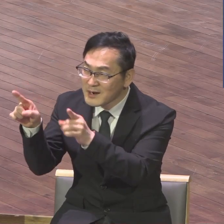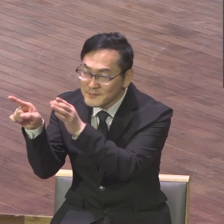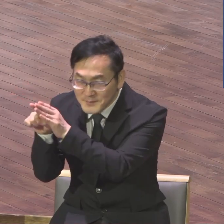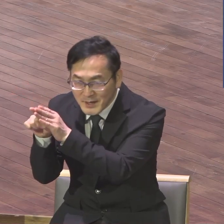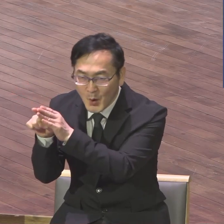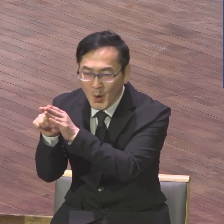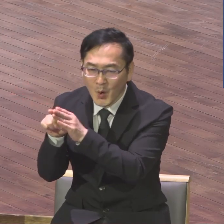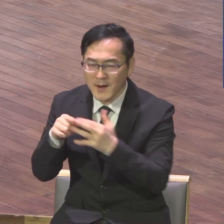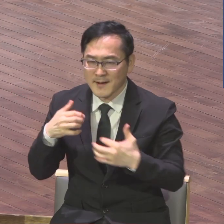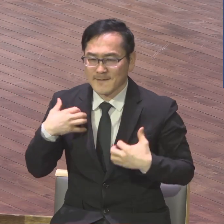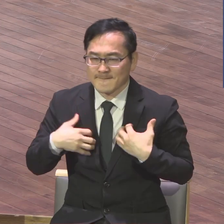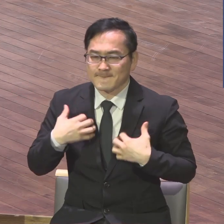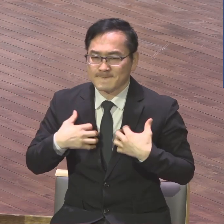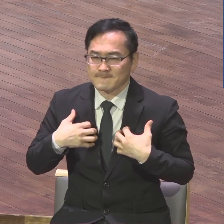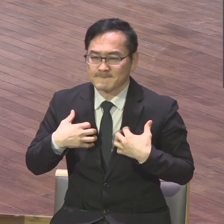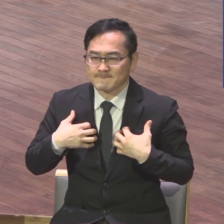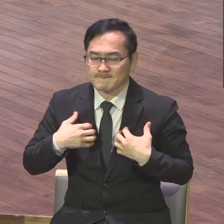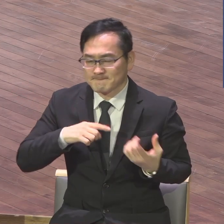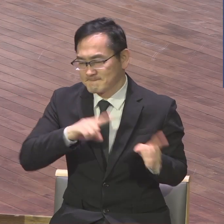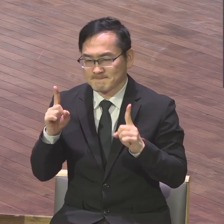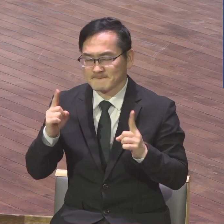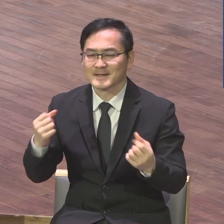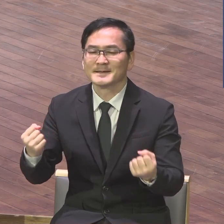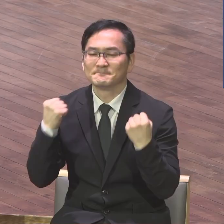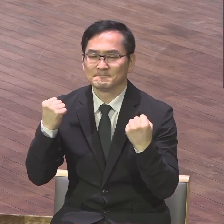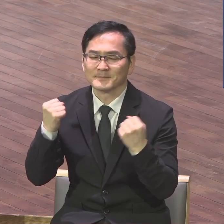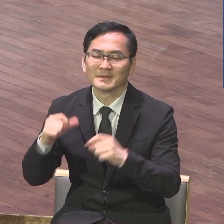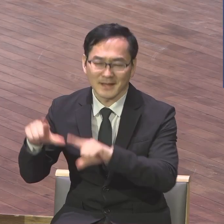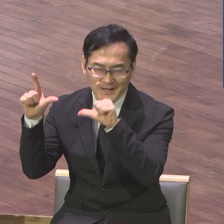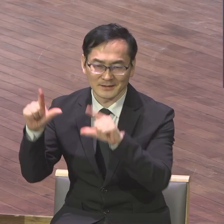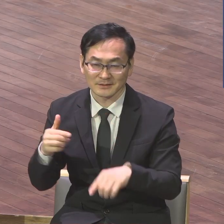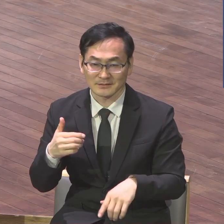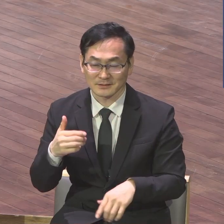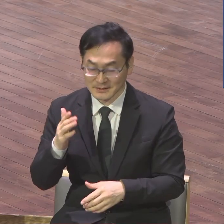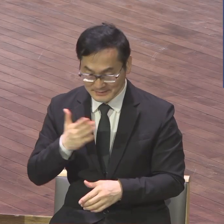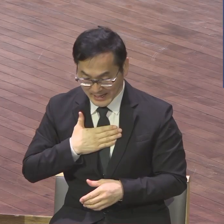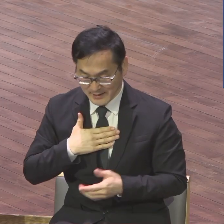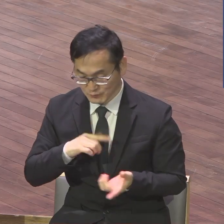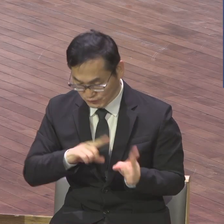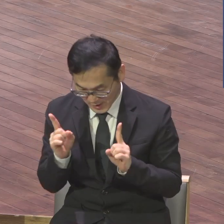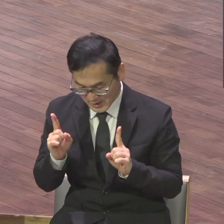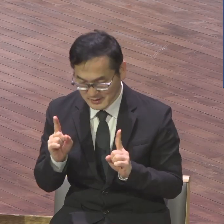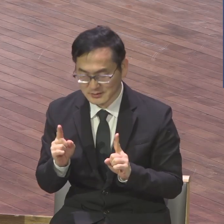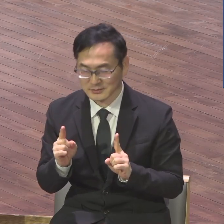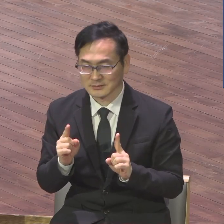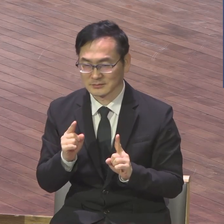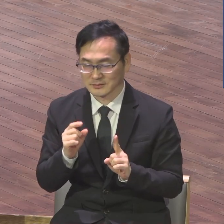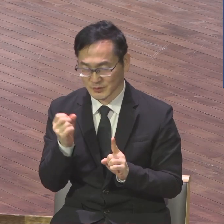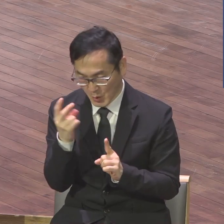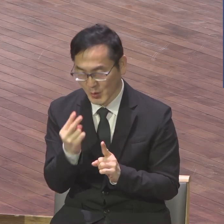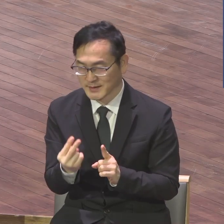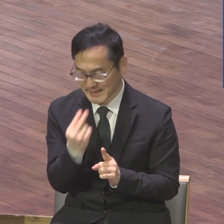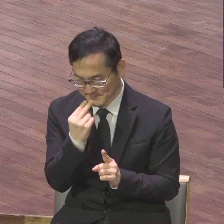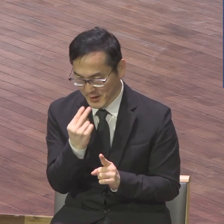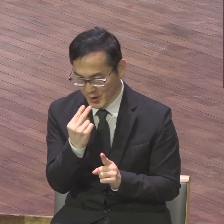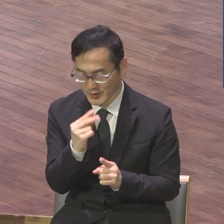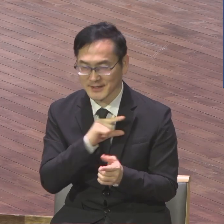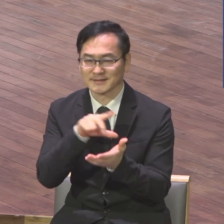바로 부활입니다. 나는 부활이요 생명이니라는 제목으로 말씀을